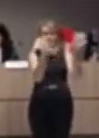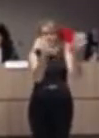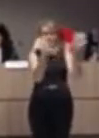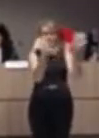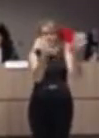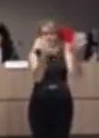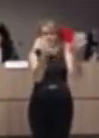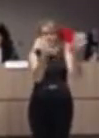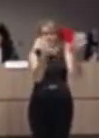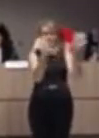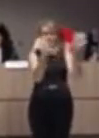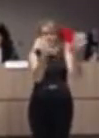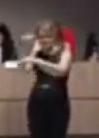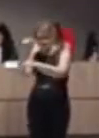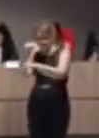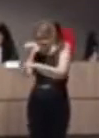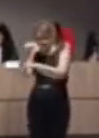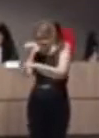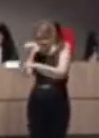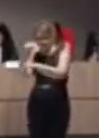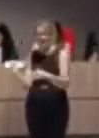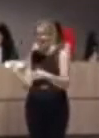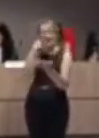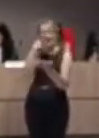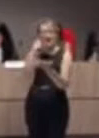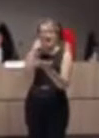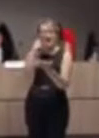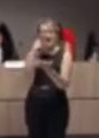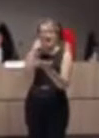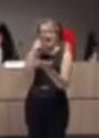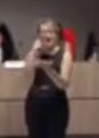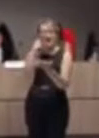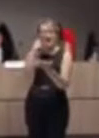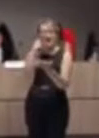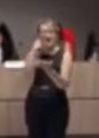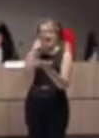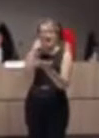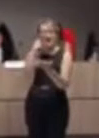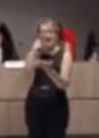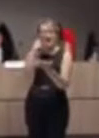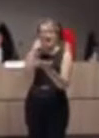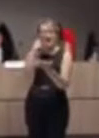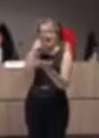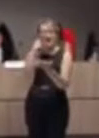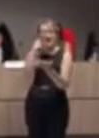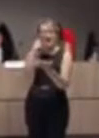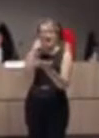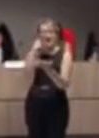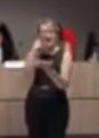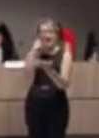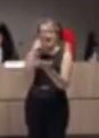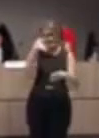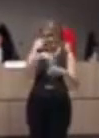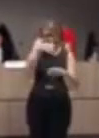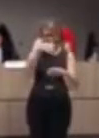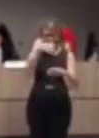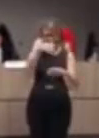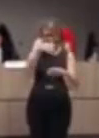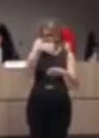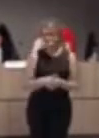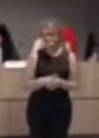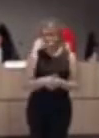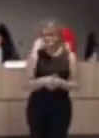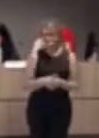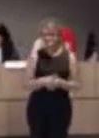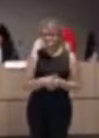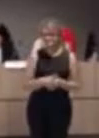psiquiátrico, você tem camadas, no qual algumas pessoas são cerceadas do seu trânsito interno, né? Dentro dessas